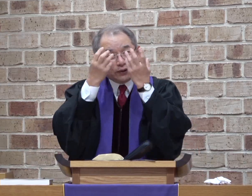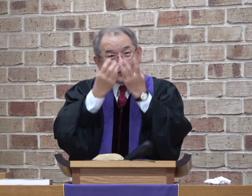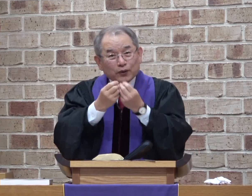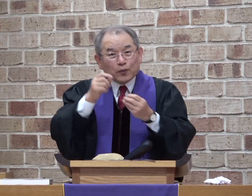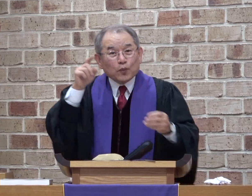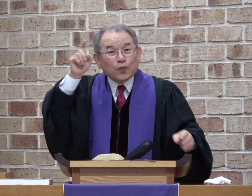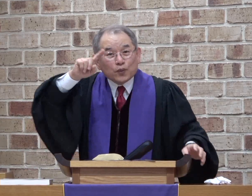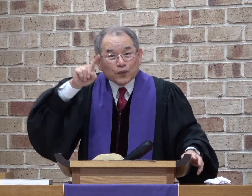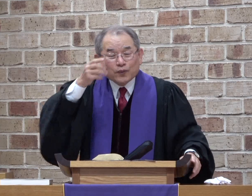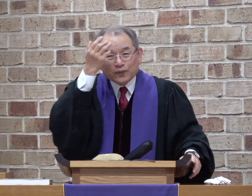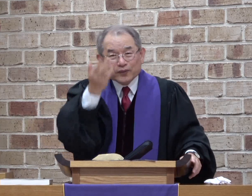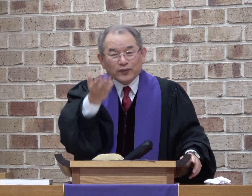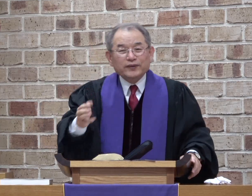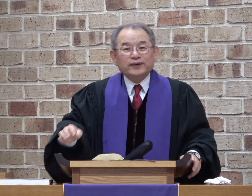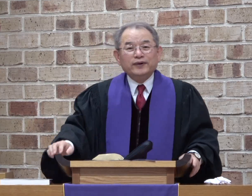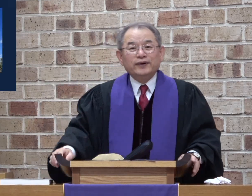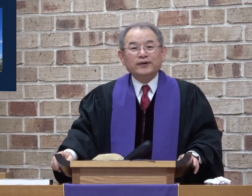어떻게 되었는가요?